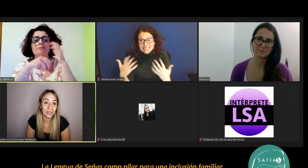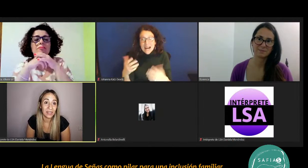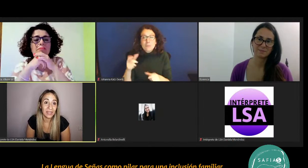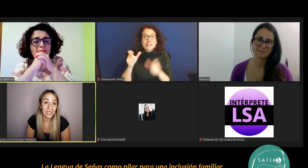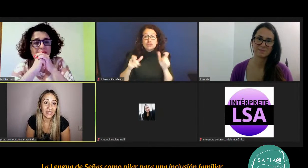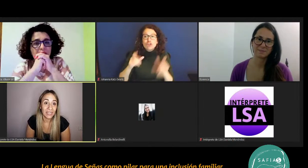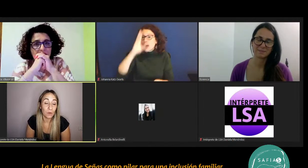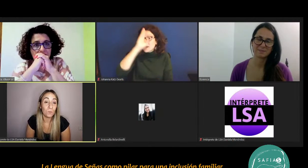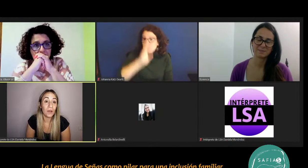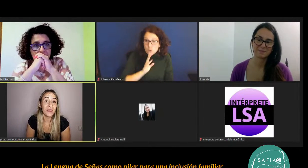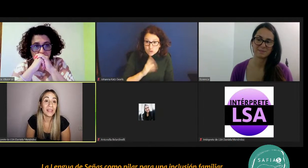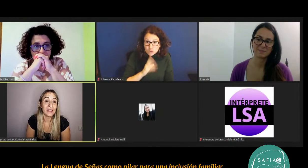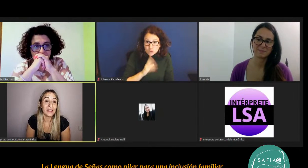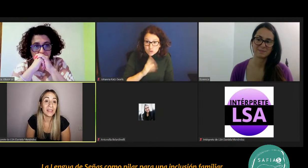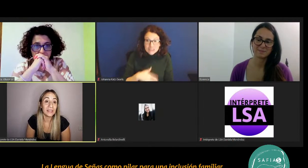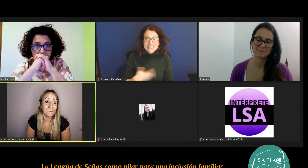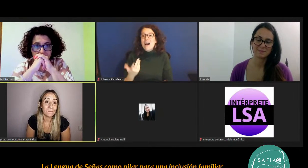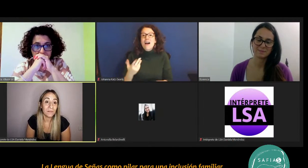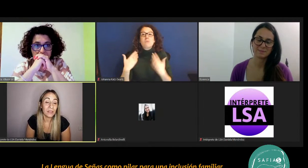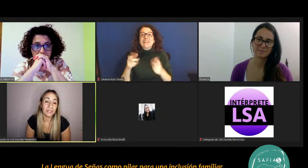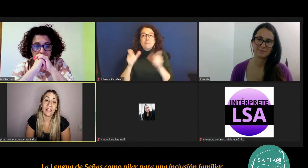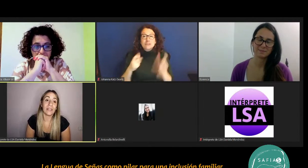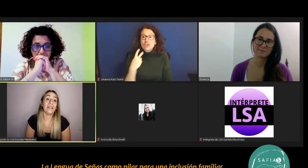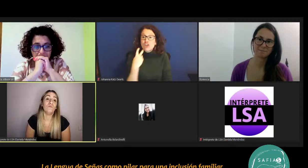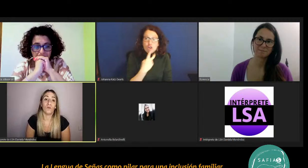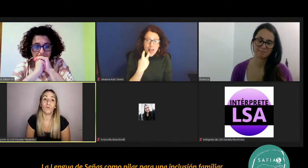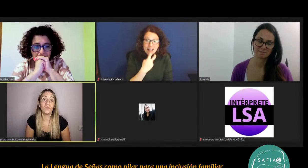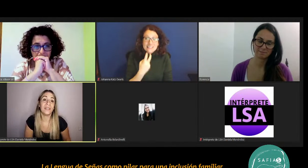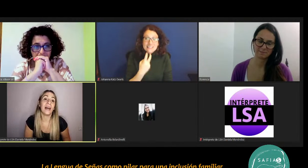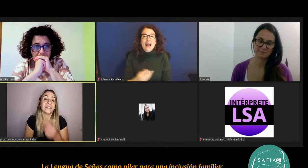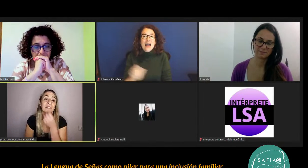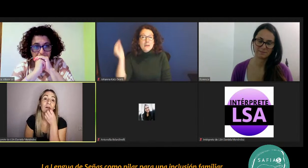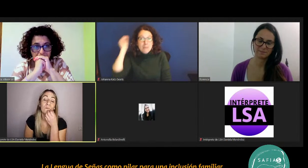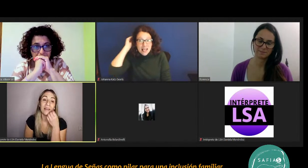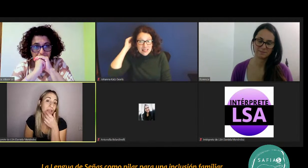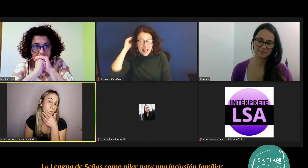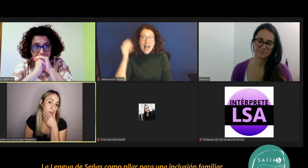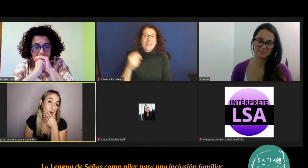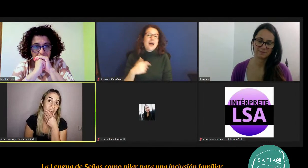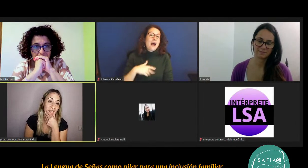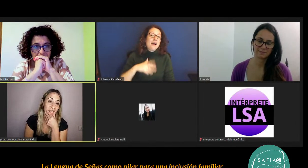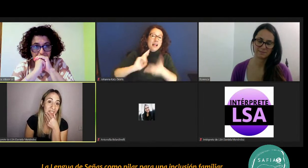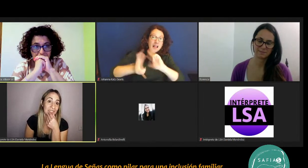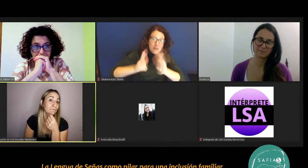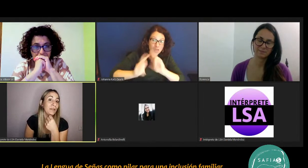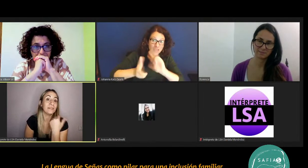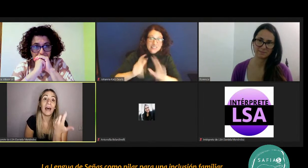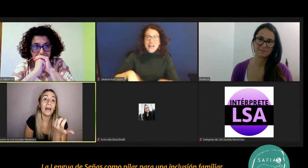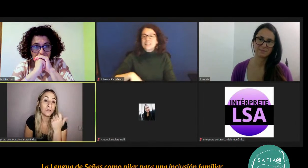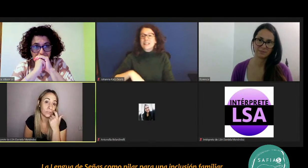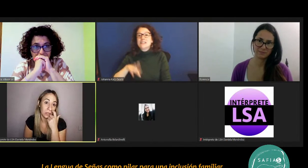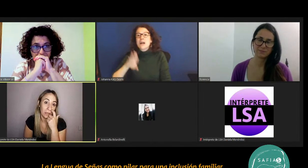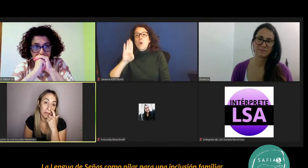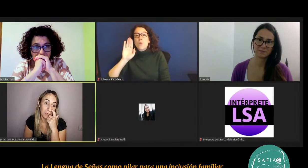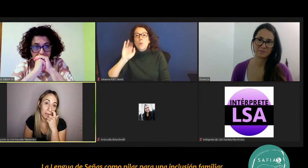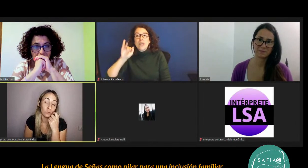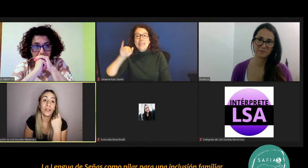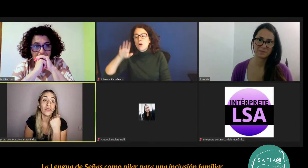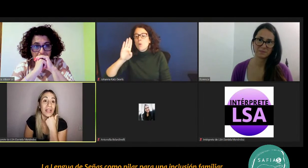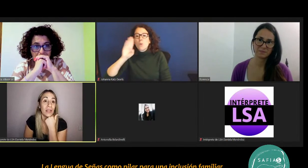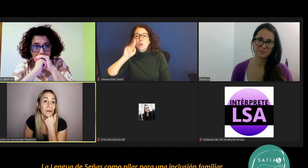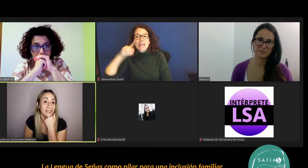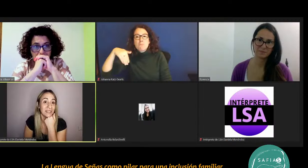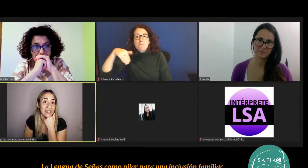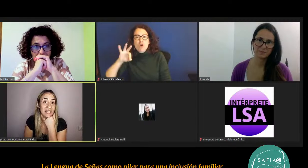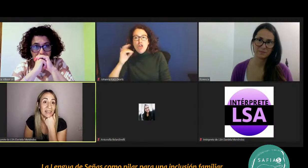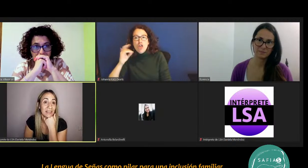sordas que pueden ser hipocúsicas, pueden ser oralistas, implantados, usuarios de